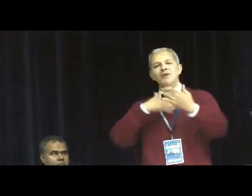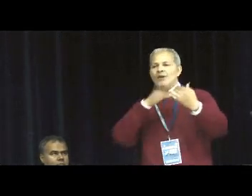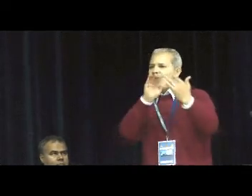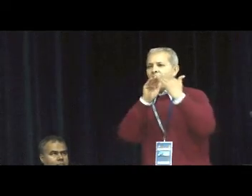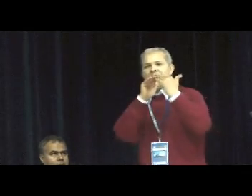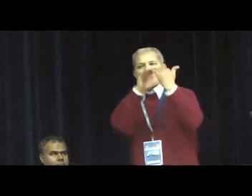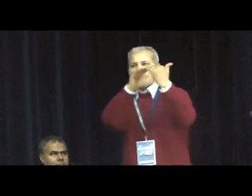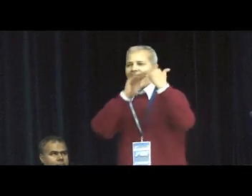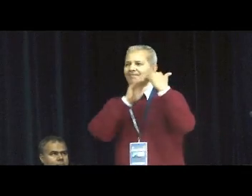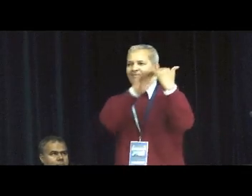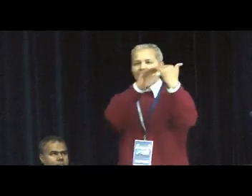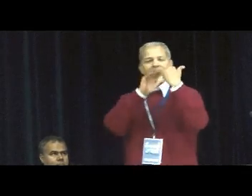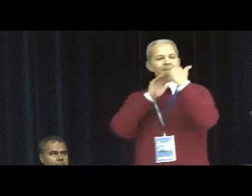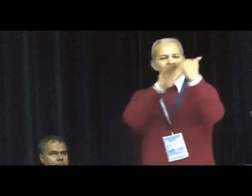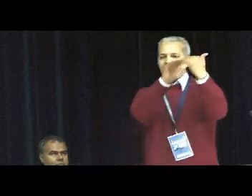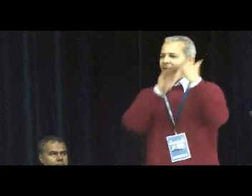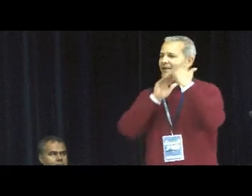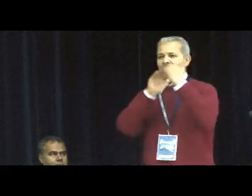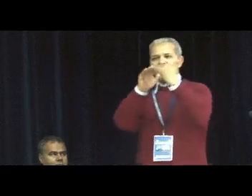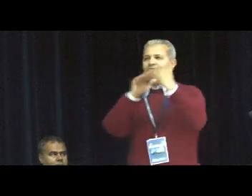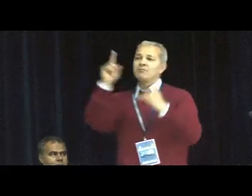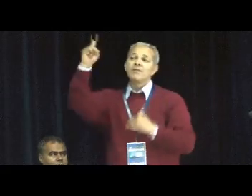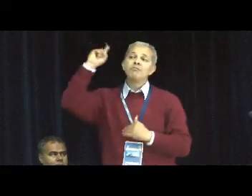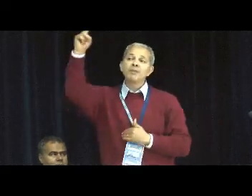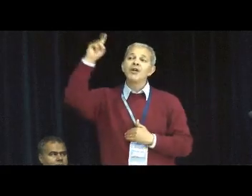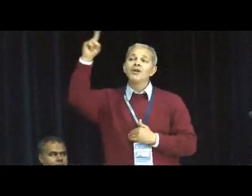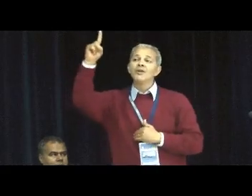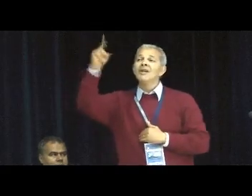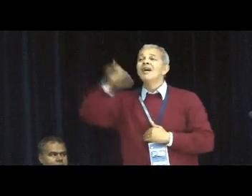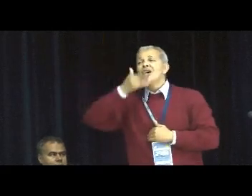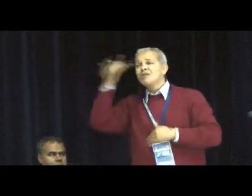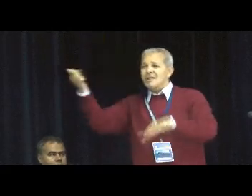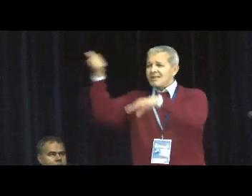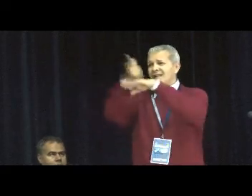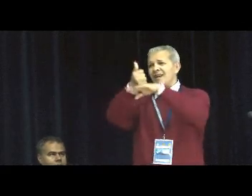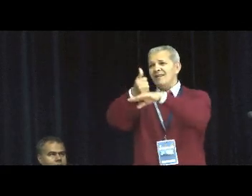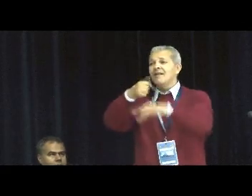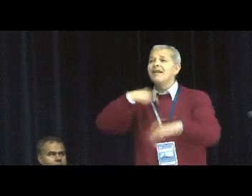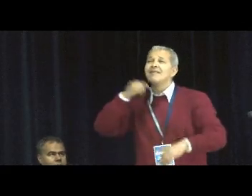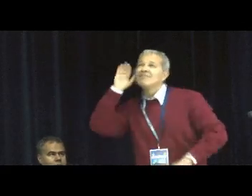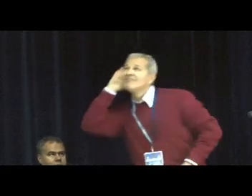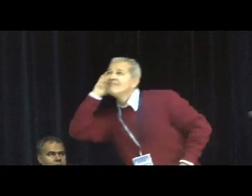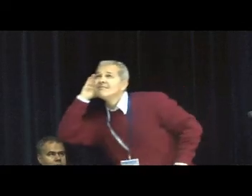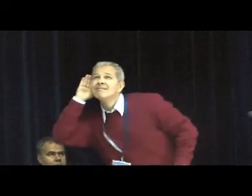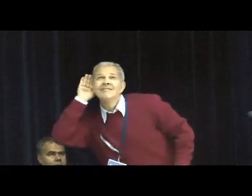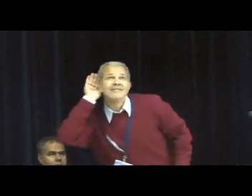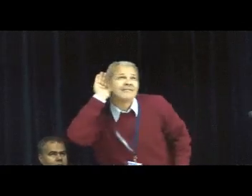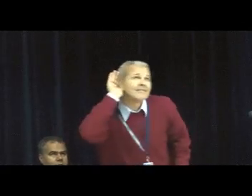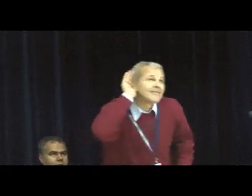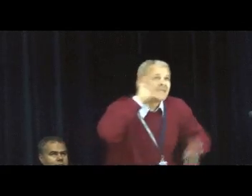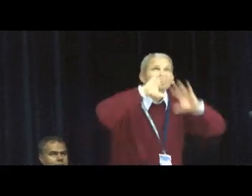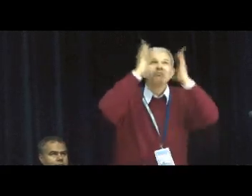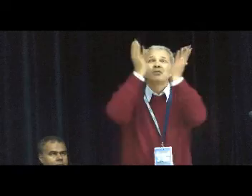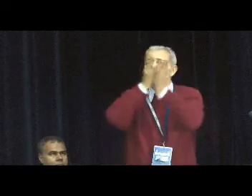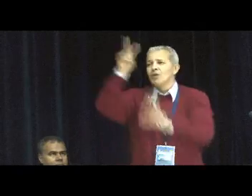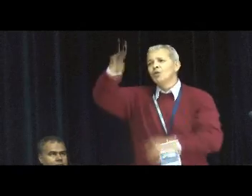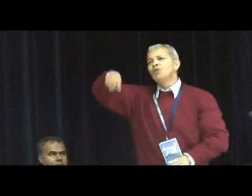الاتحادات والجمعيات أو الترجمة أو التعيين إلى غير ذلك، ولكن خص يكون ما لا يعقل أنه